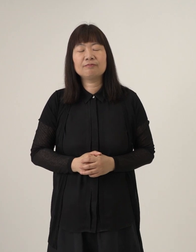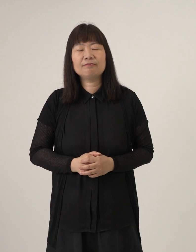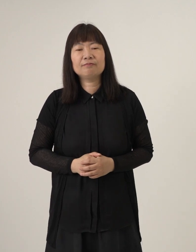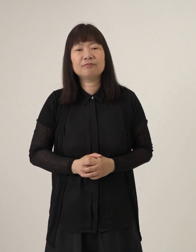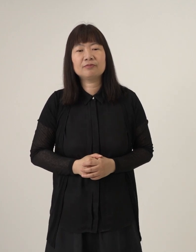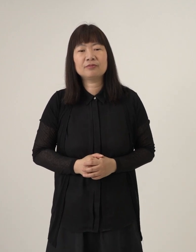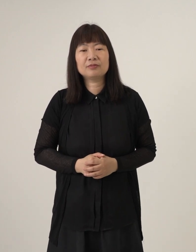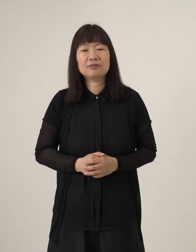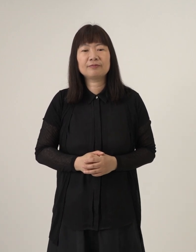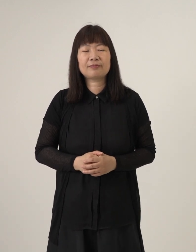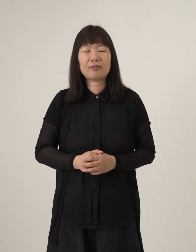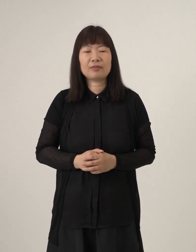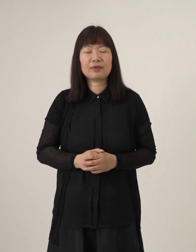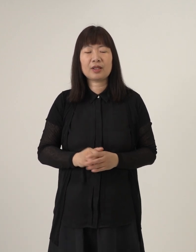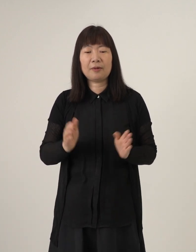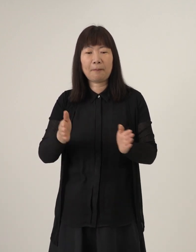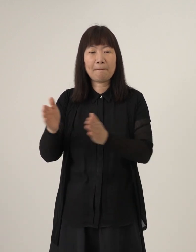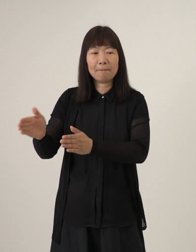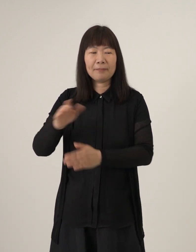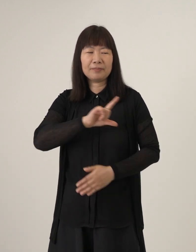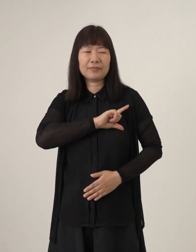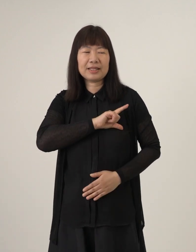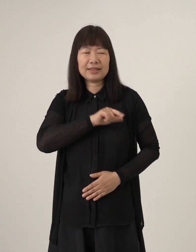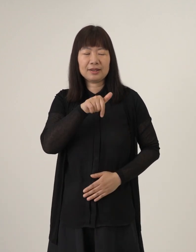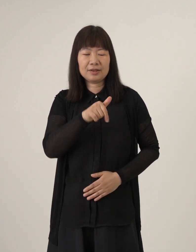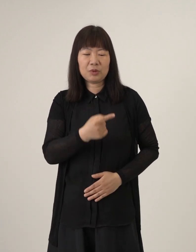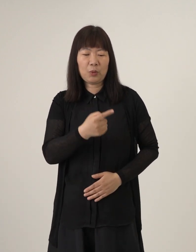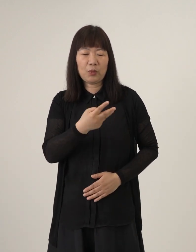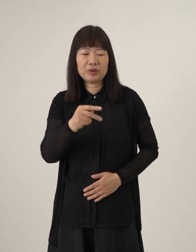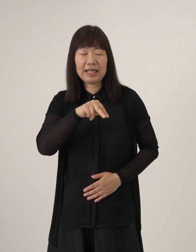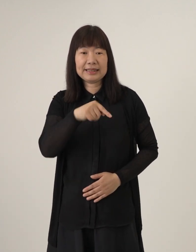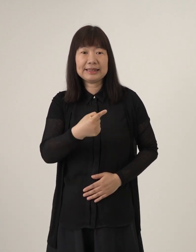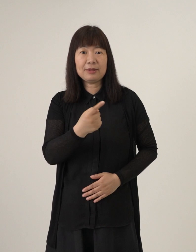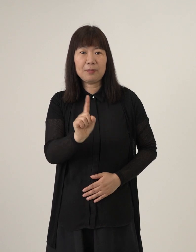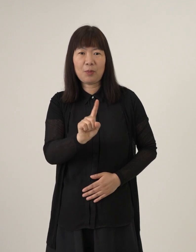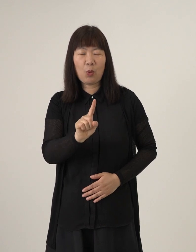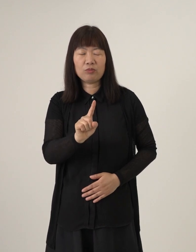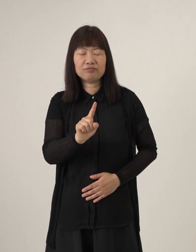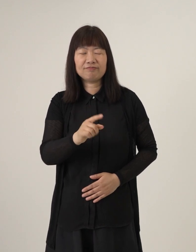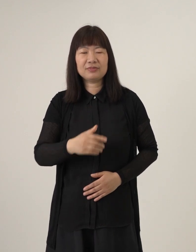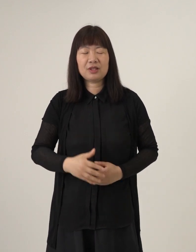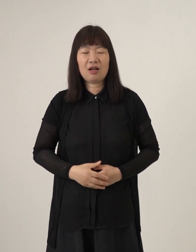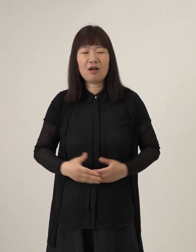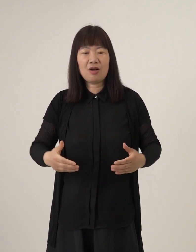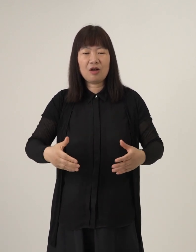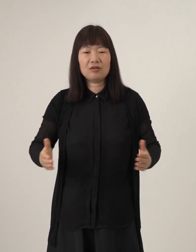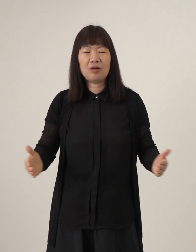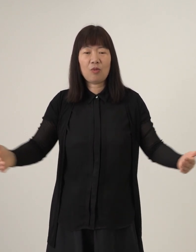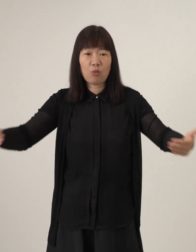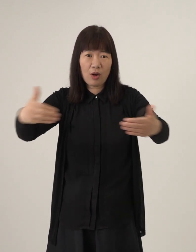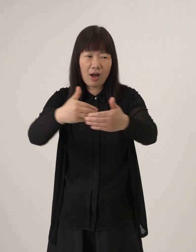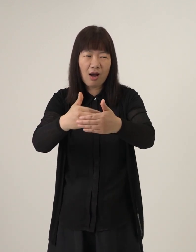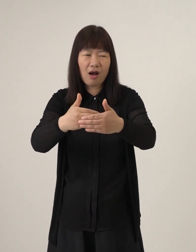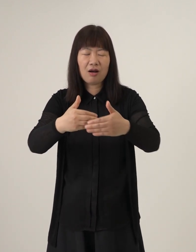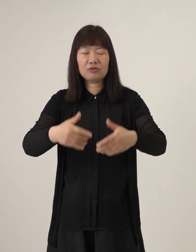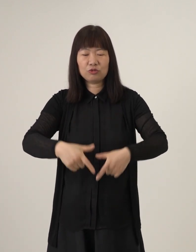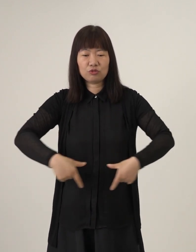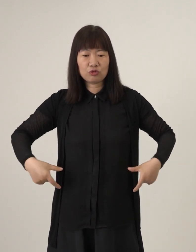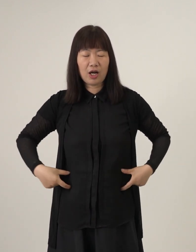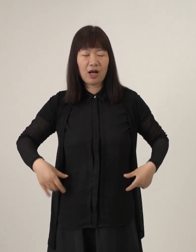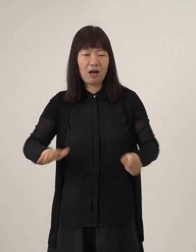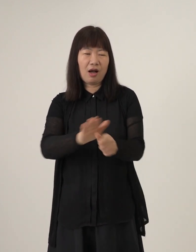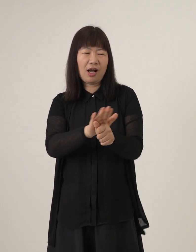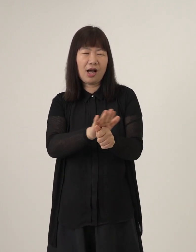그러니까 이 고레스는 고도의 포용 정책과 관용 정책을 통해서 주변을